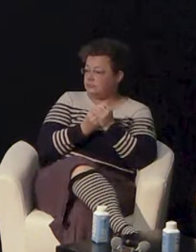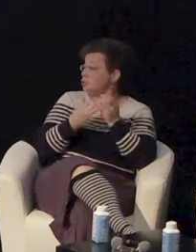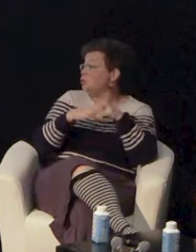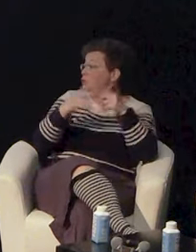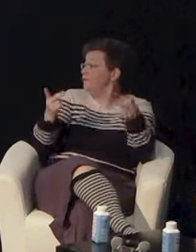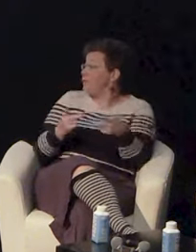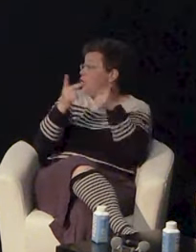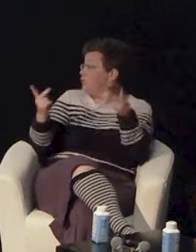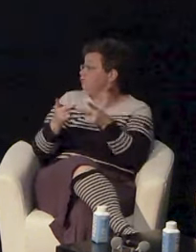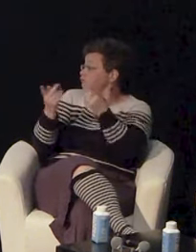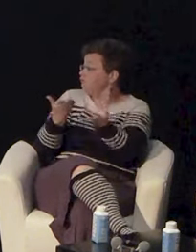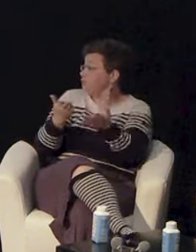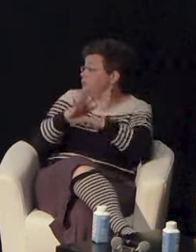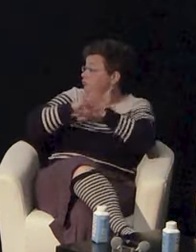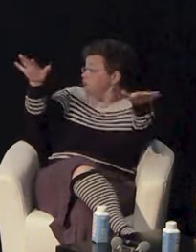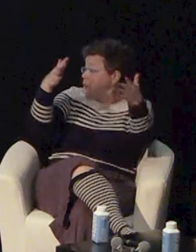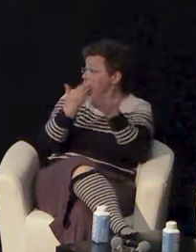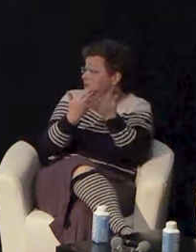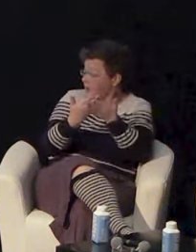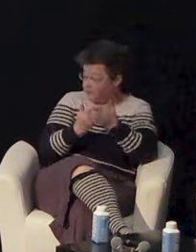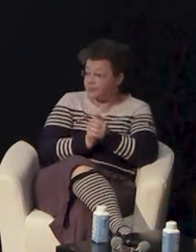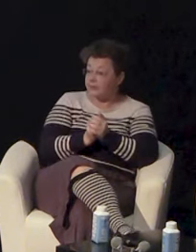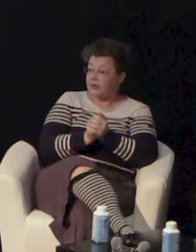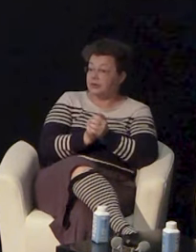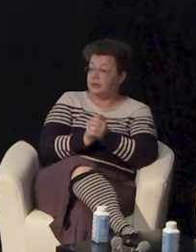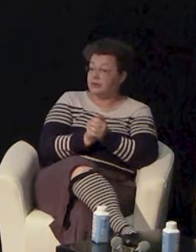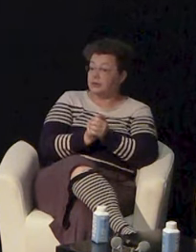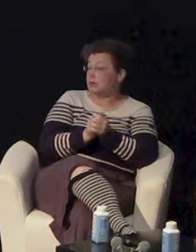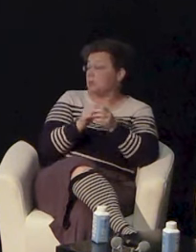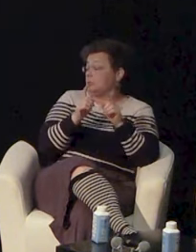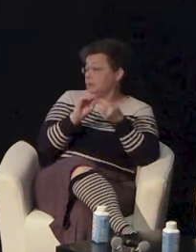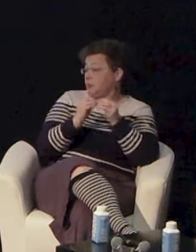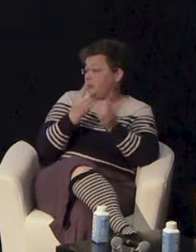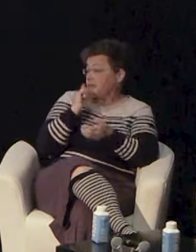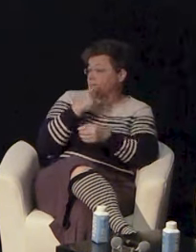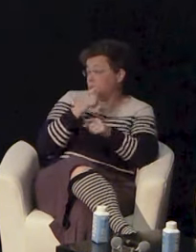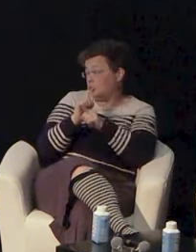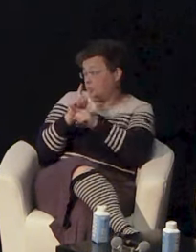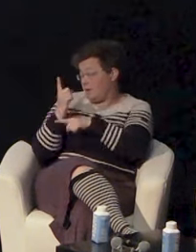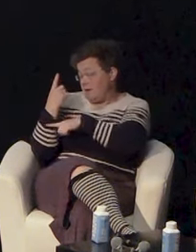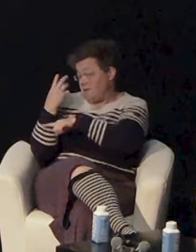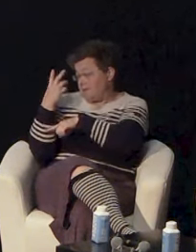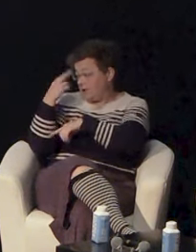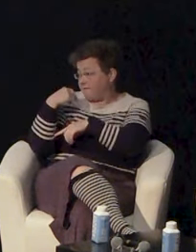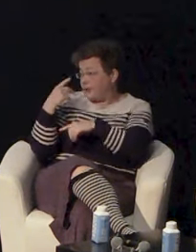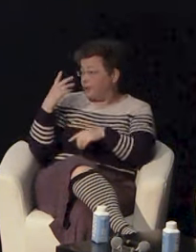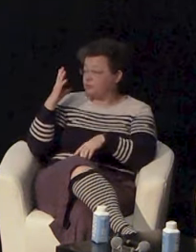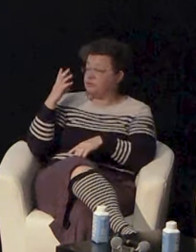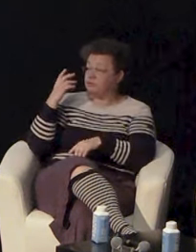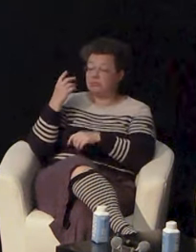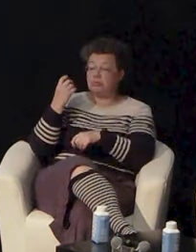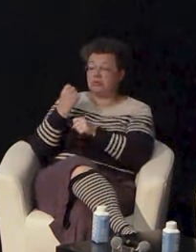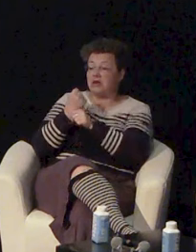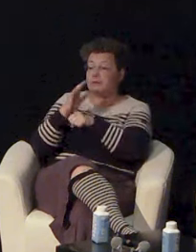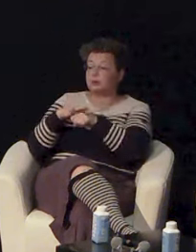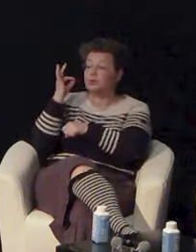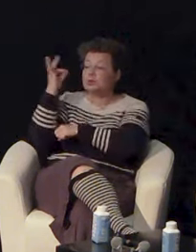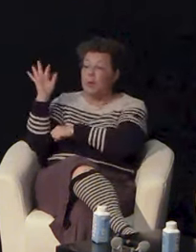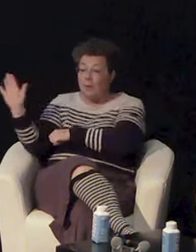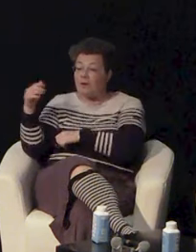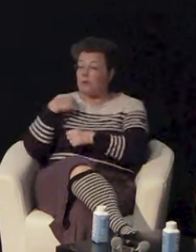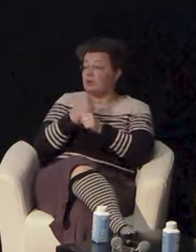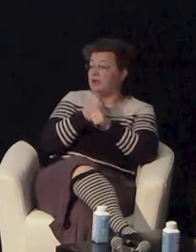ça permet d'évoluer. Voilà, donc c'est partout pareil. Mais le problème pour les sourds, et je pense aussi pour les